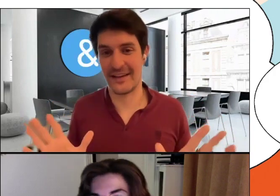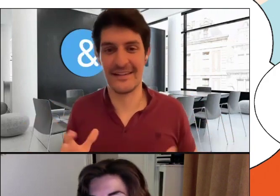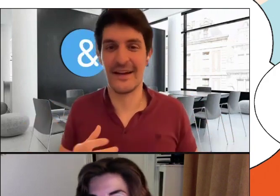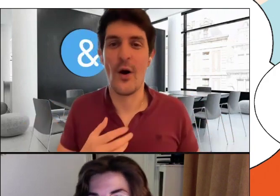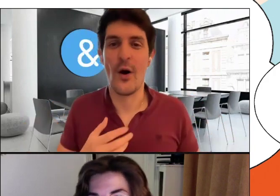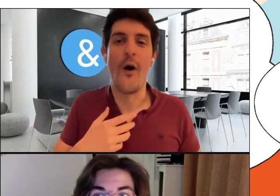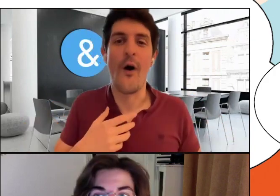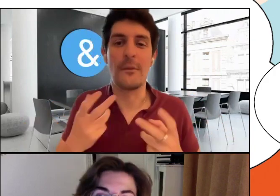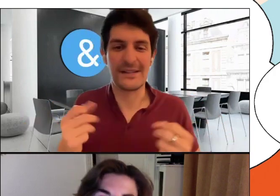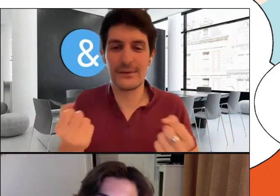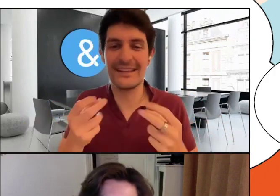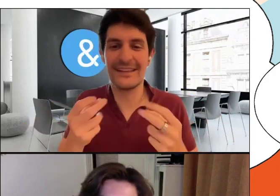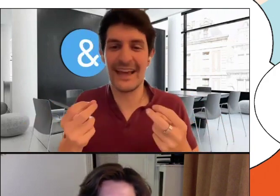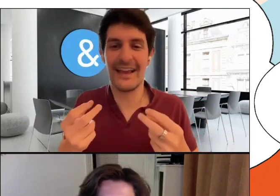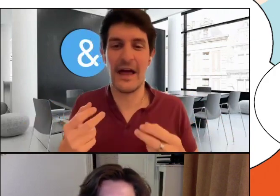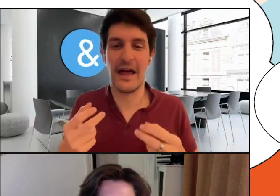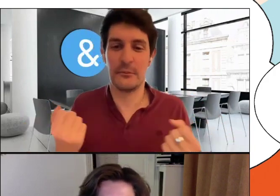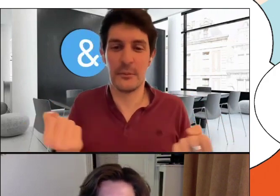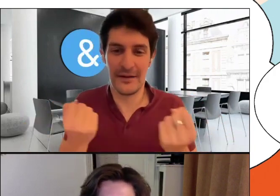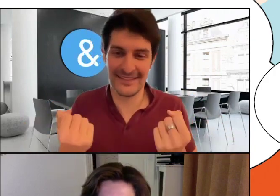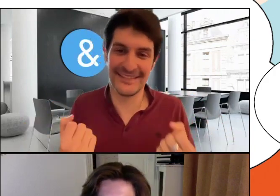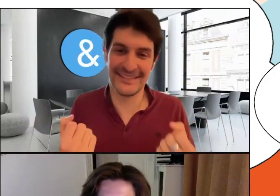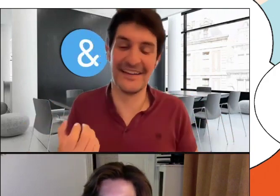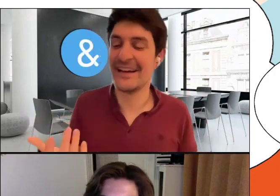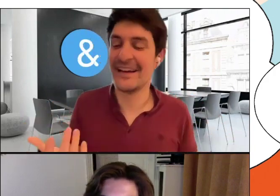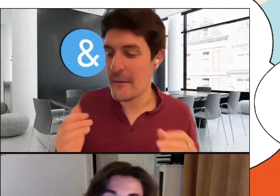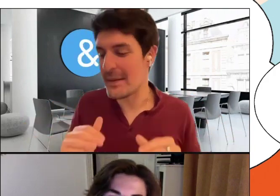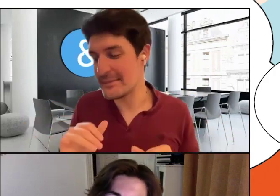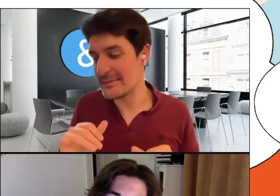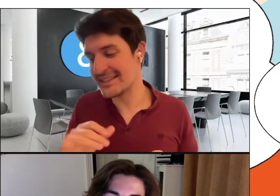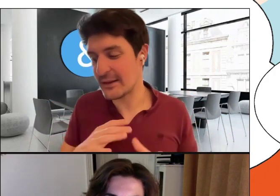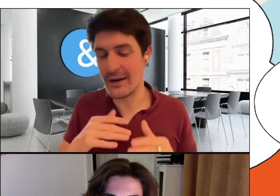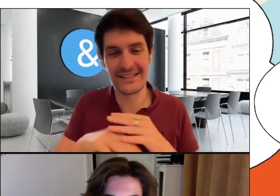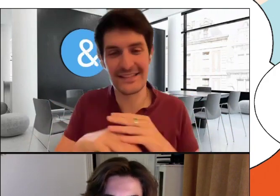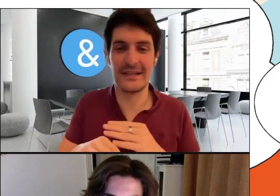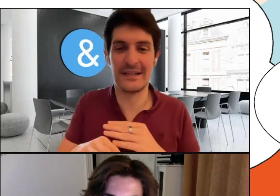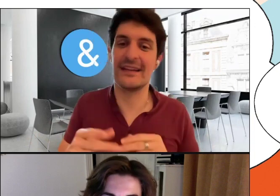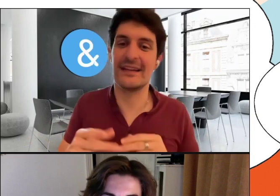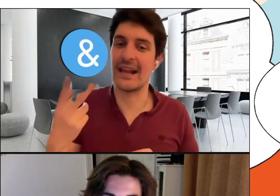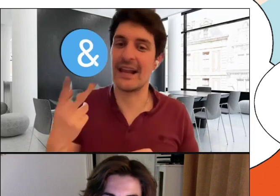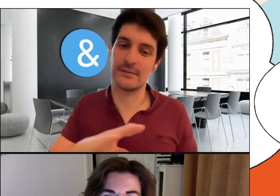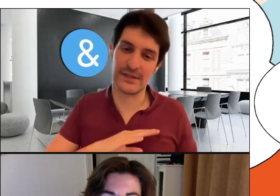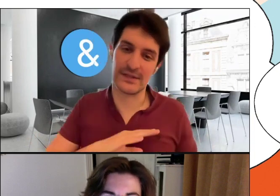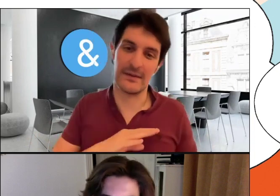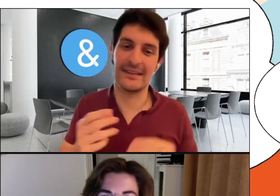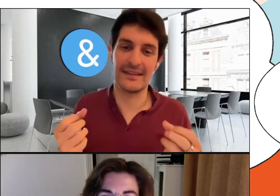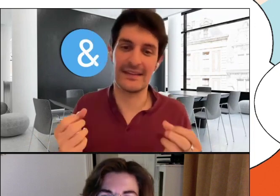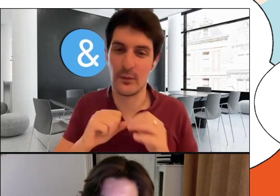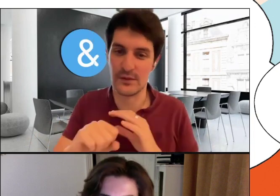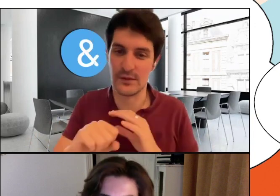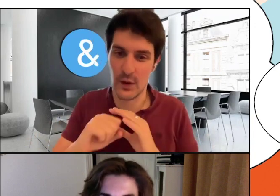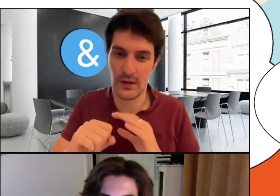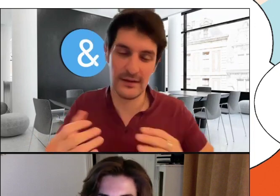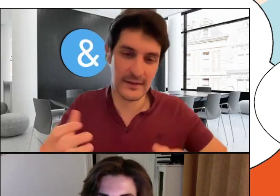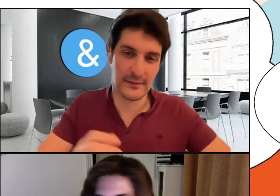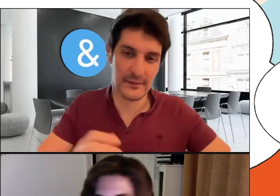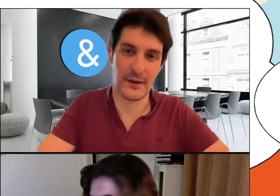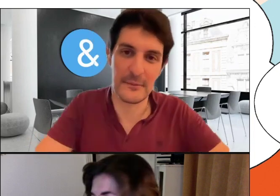pour une On faute peut de pas 100 sous-titrer la semaines. pub. Pépine le réflexe. Même s'il y a de l'accessibilité, c'est la responsabilité des annonceurs.